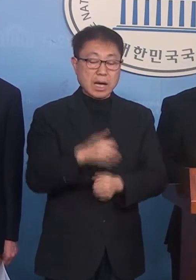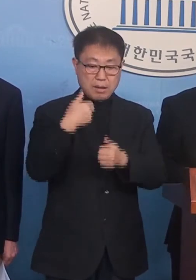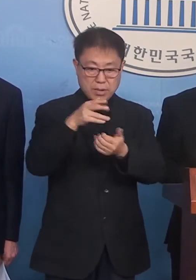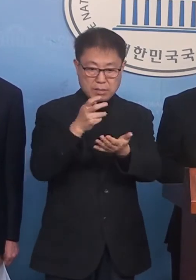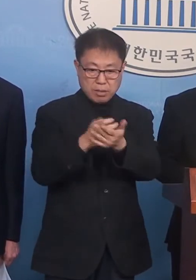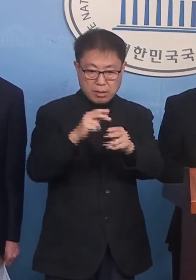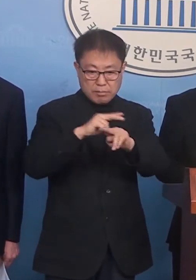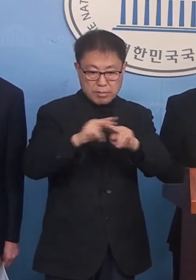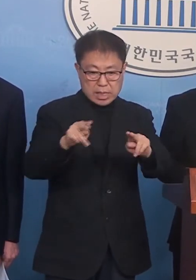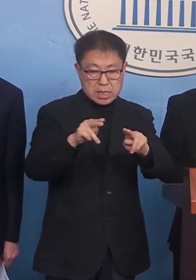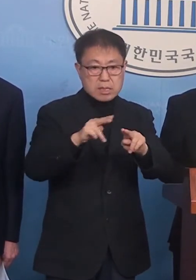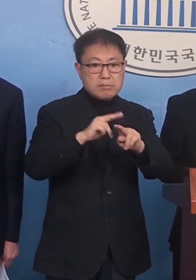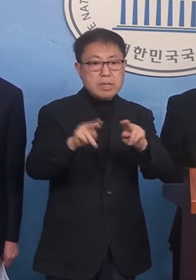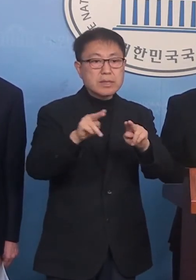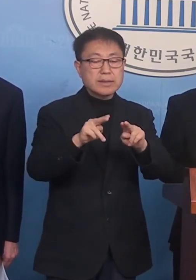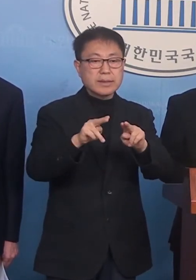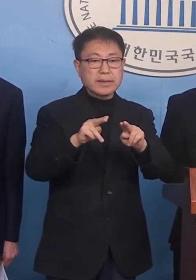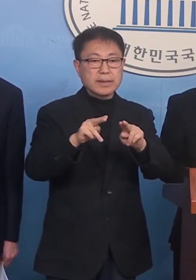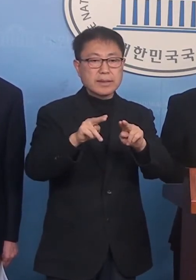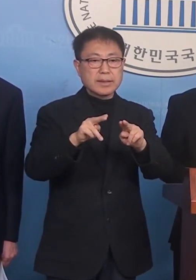파견법을